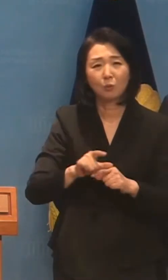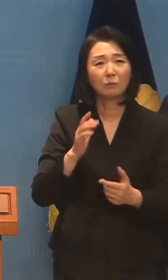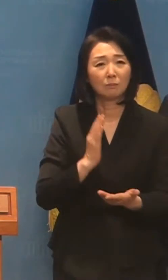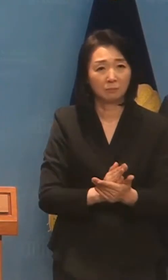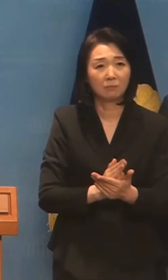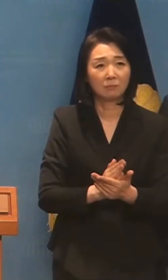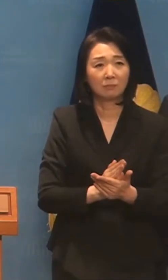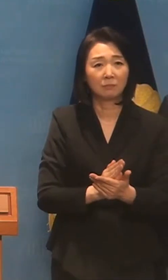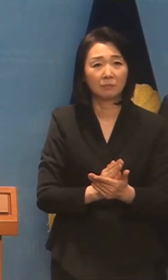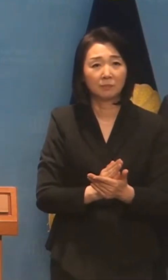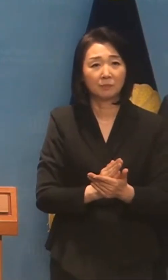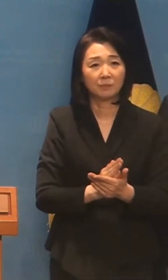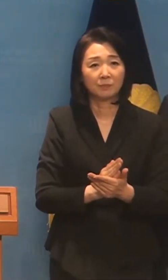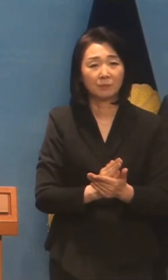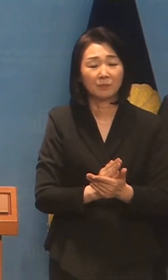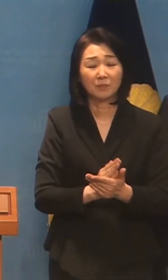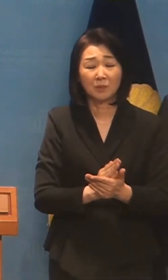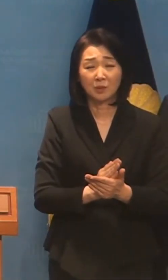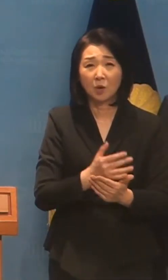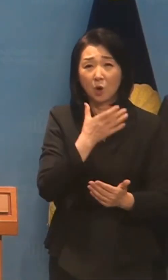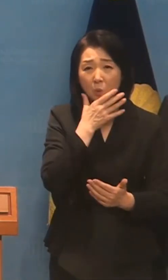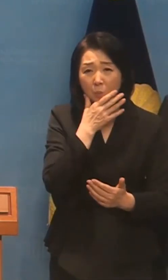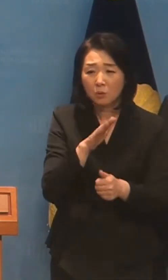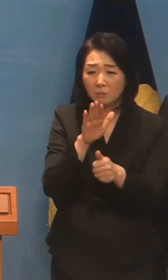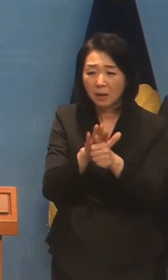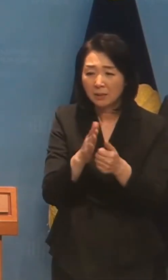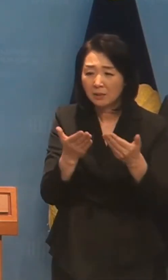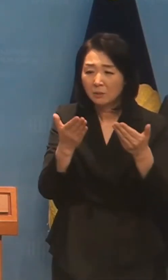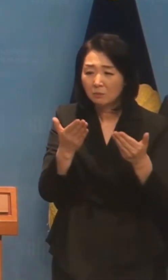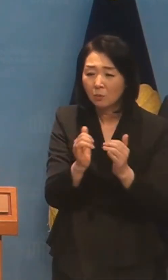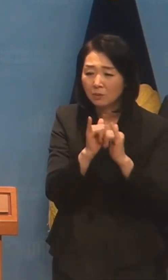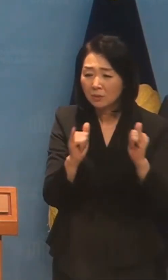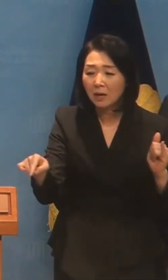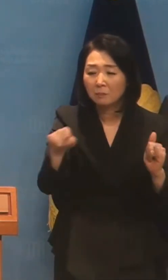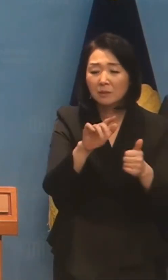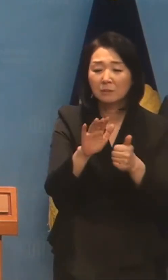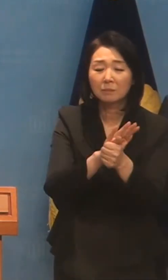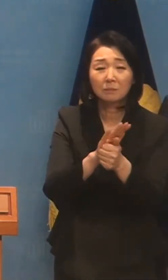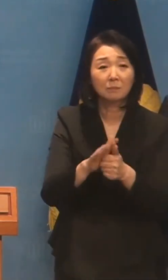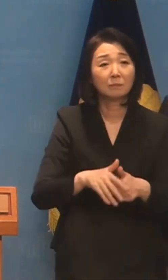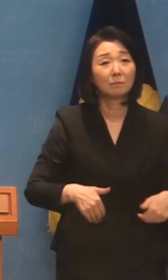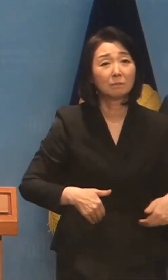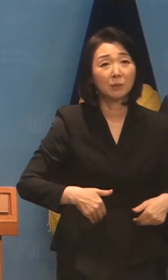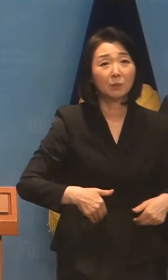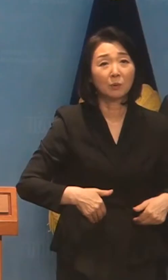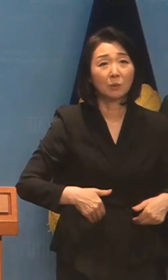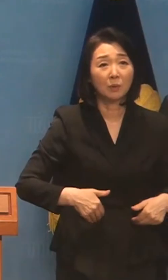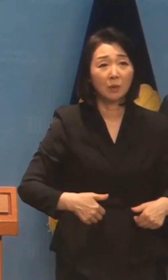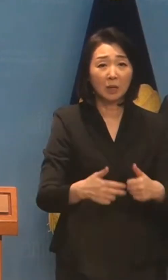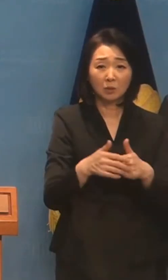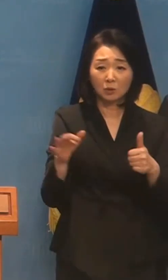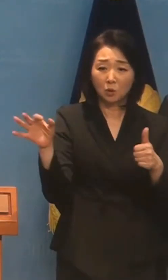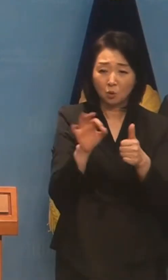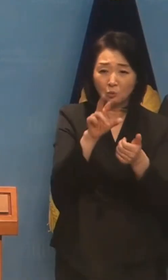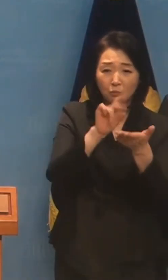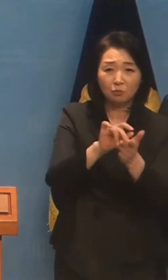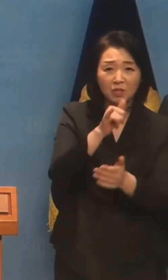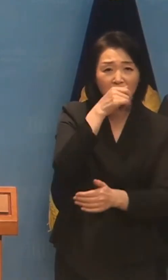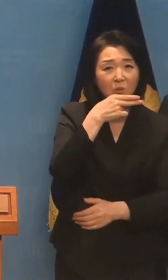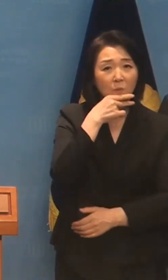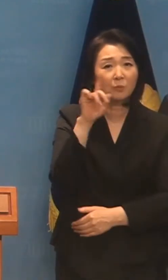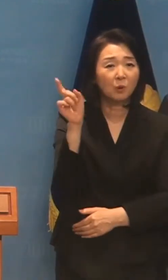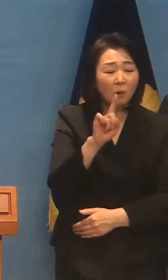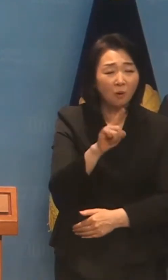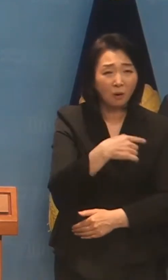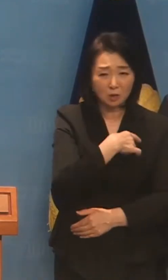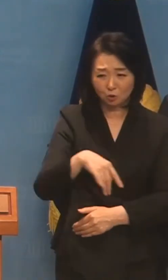아니라 사각지대를 살펴야 합니다. 의료급여의 문제는 없는지